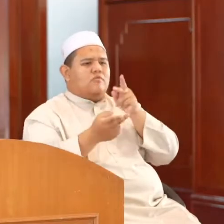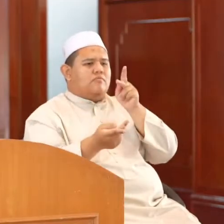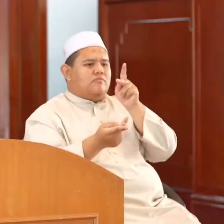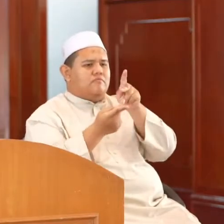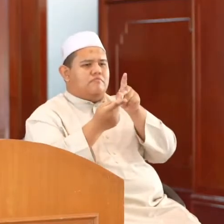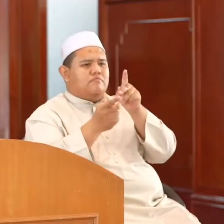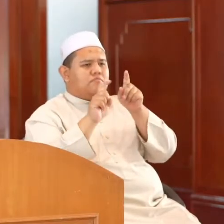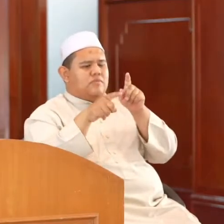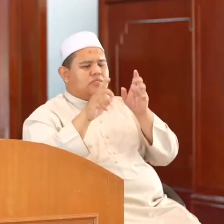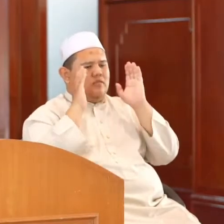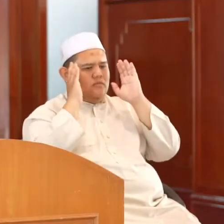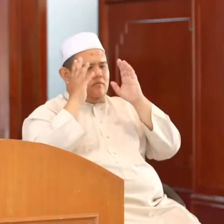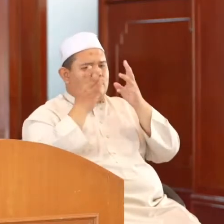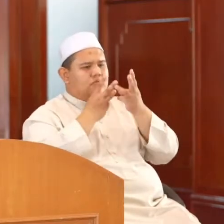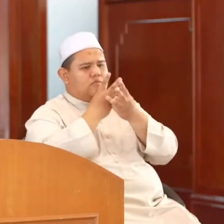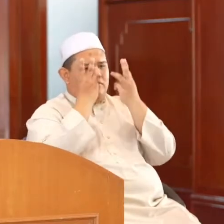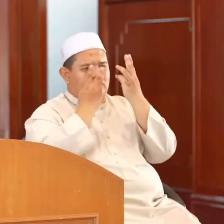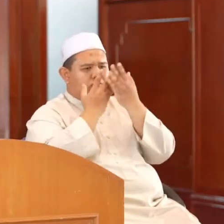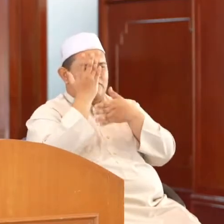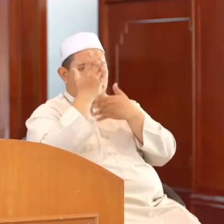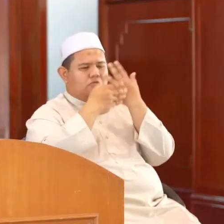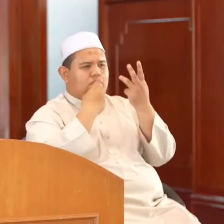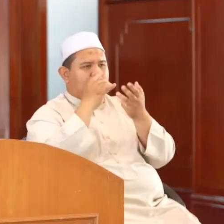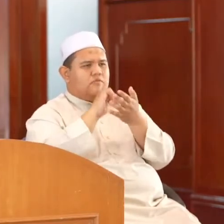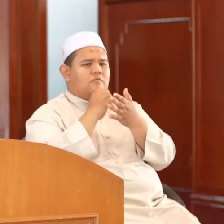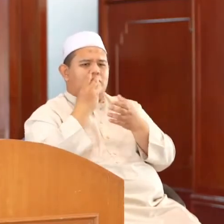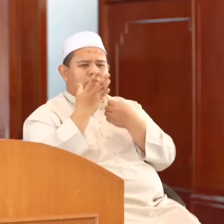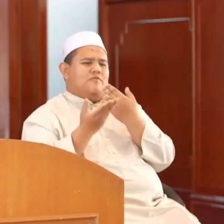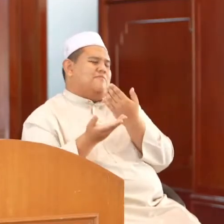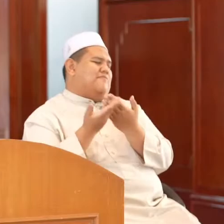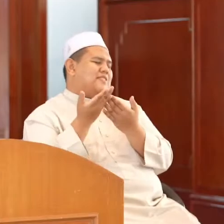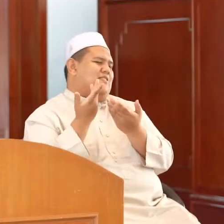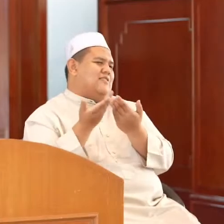mesti ambil wuduk. Ah ha, dia kata mudah je, kalau gitu tak ada masalah.